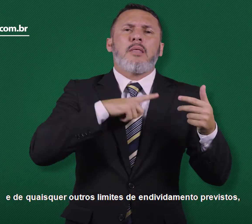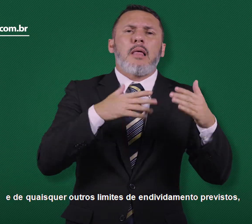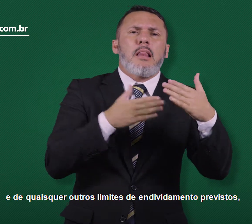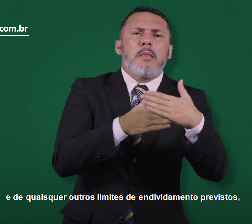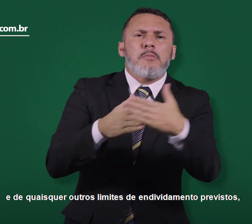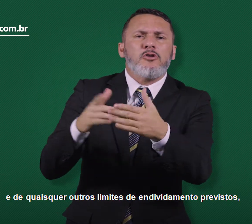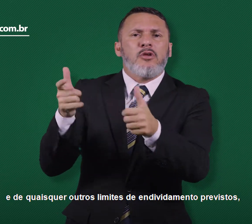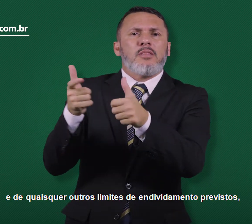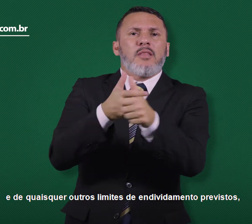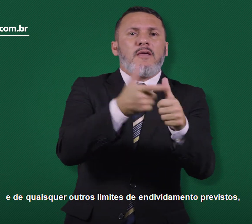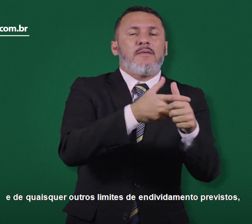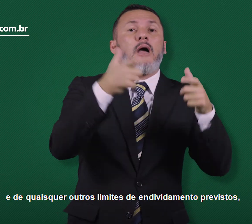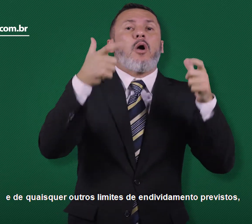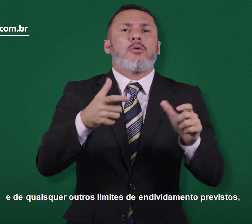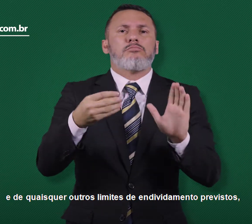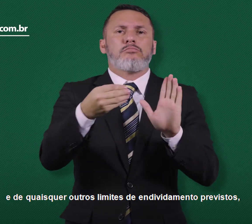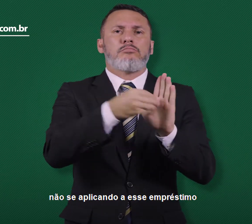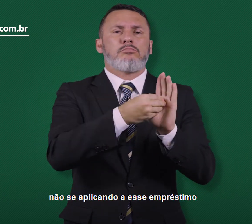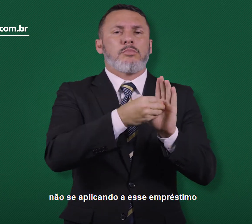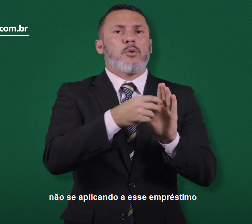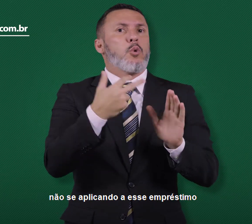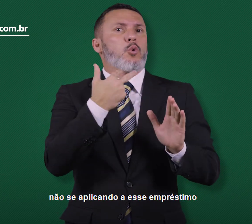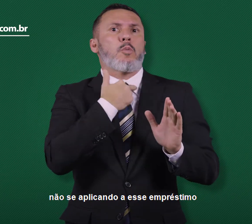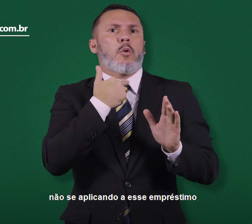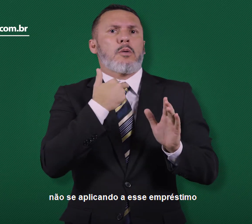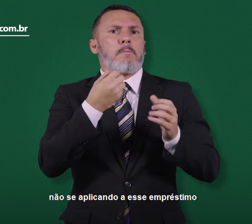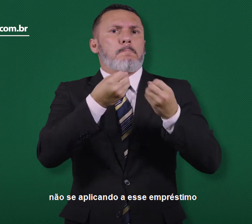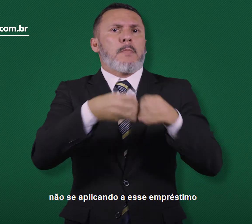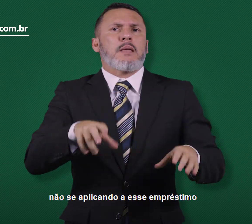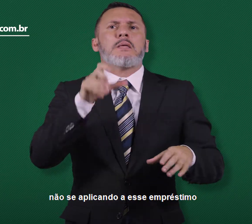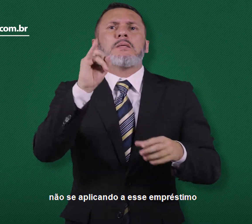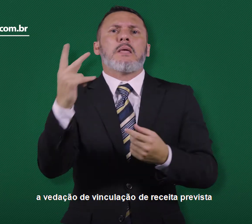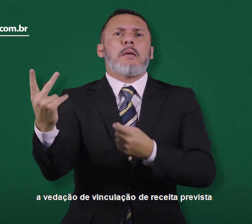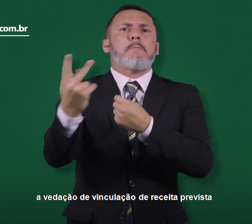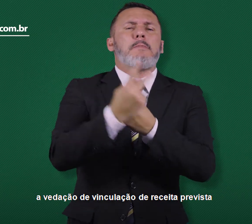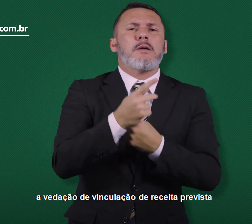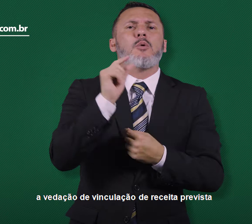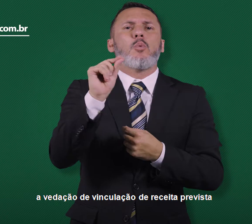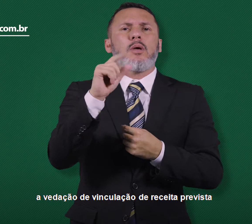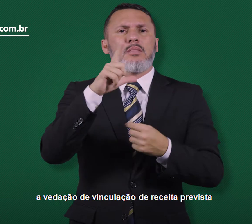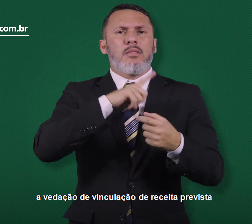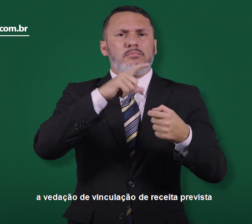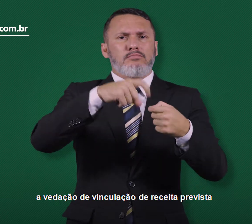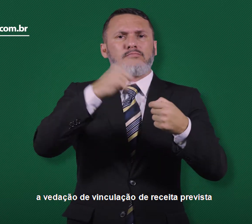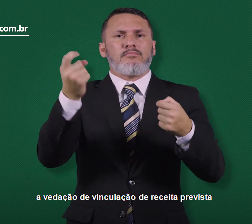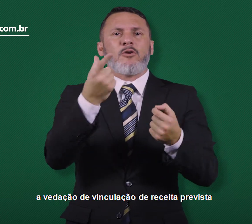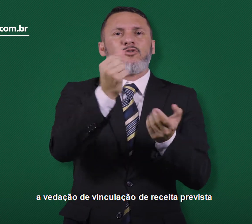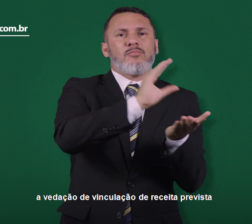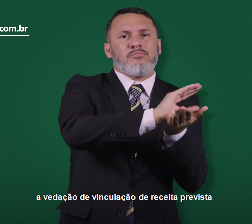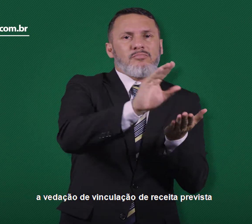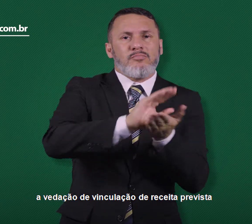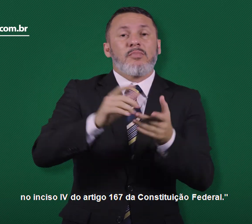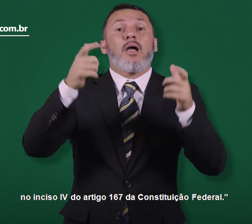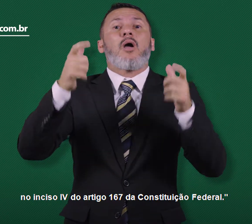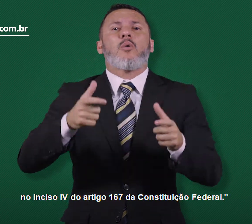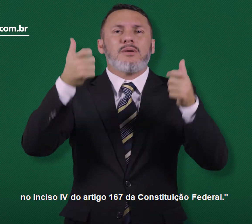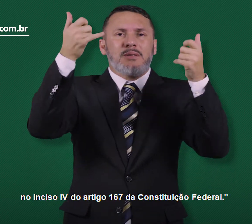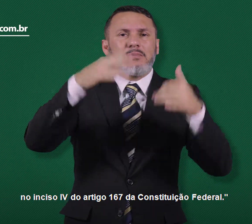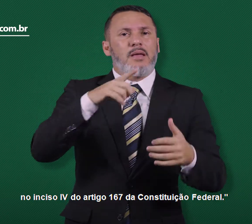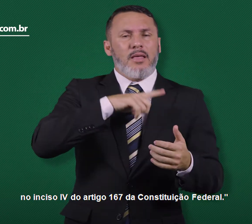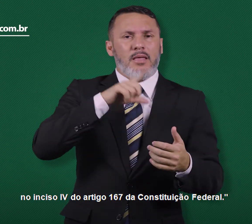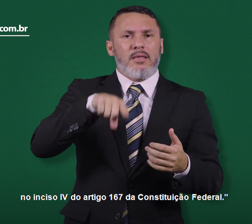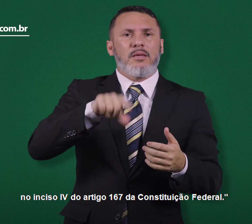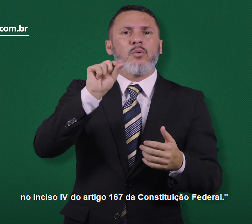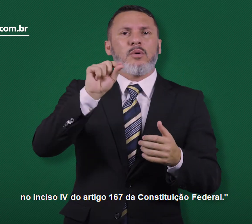outros limites de endividamento previstos, não se aplicando a esse empréstimo a vedação de vinculação de receita prevista no